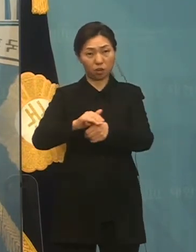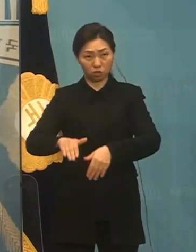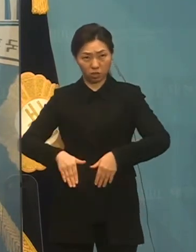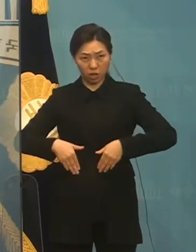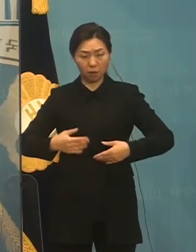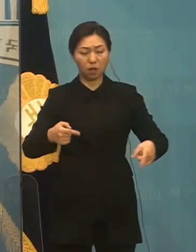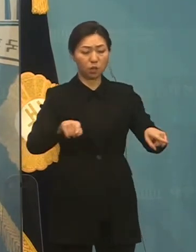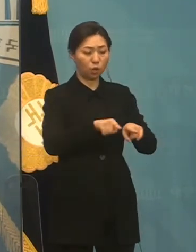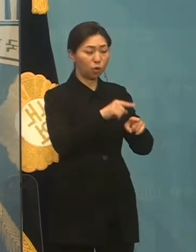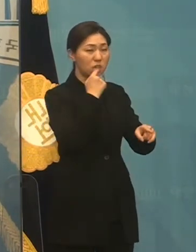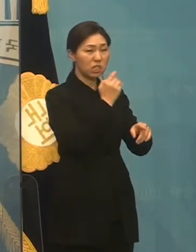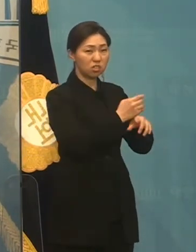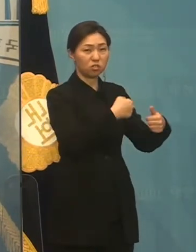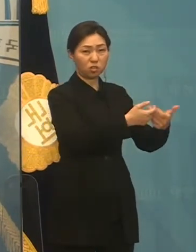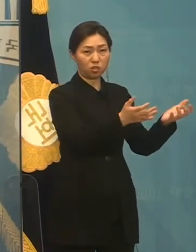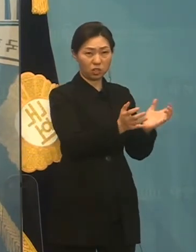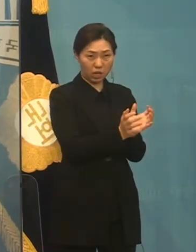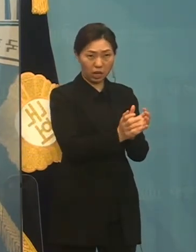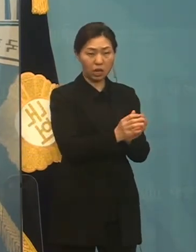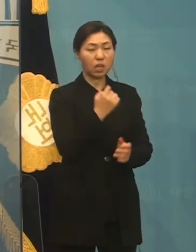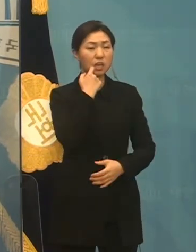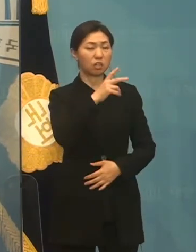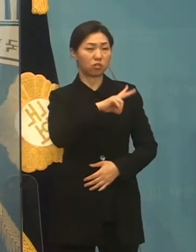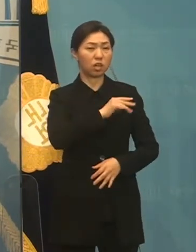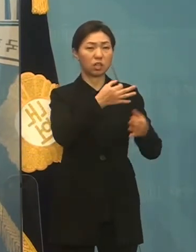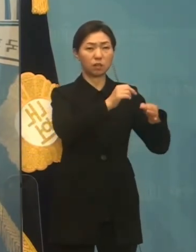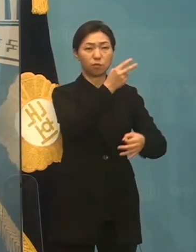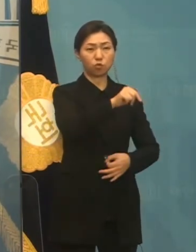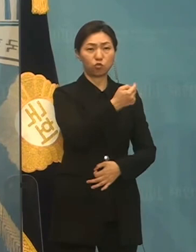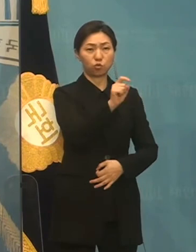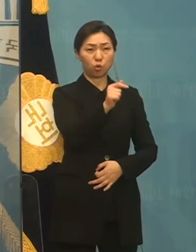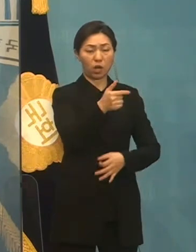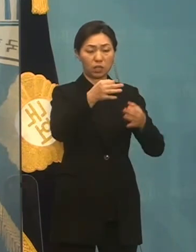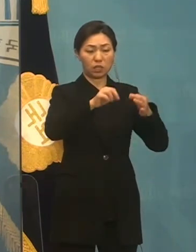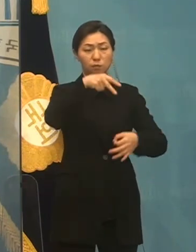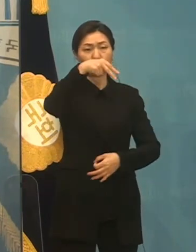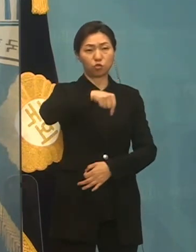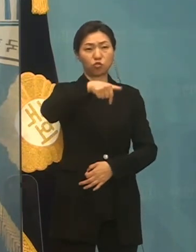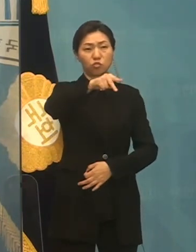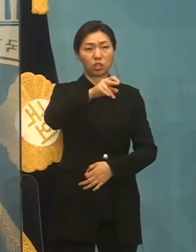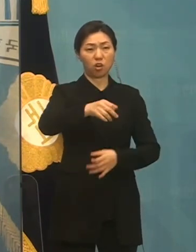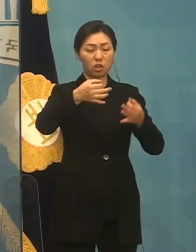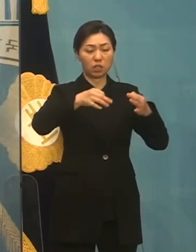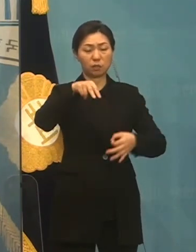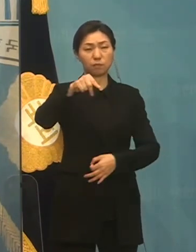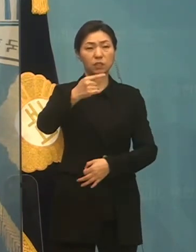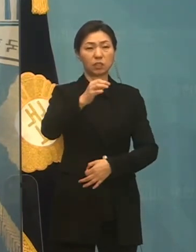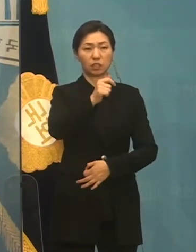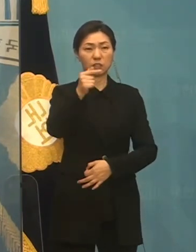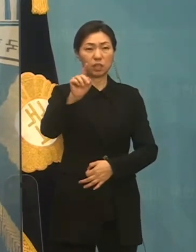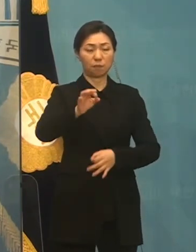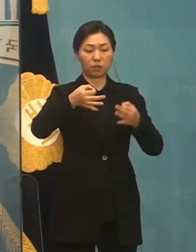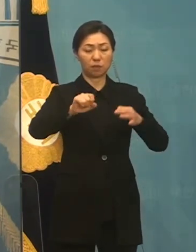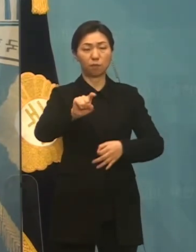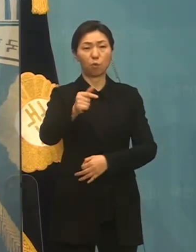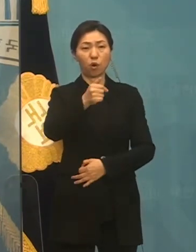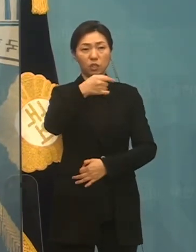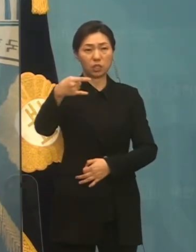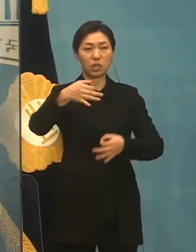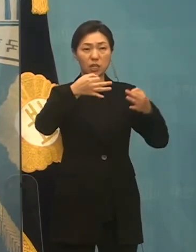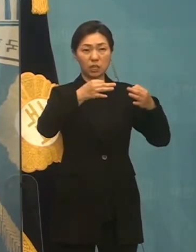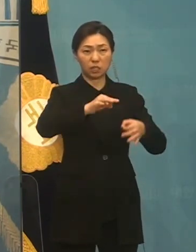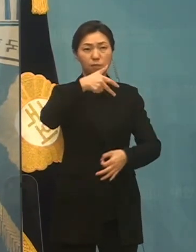경남도당 소속 국회의원 김두관, 김성규, 김수흠, 김승남, 김원희,